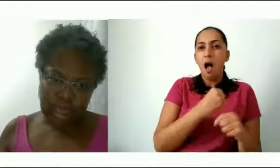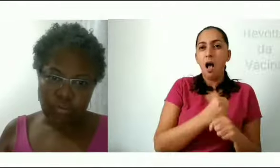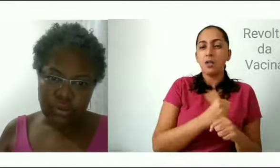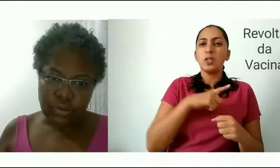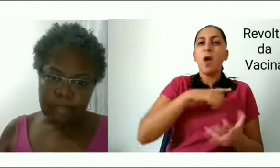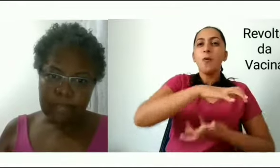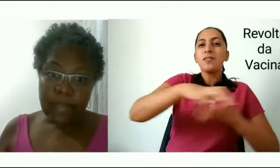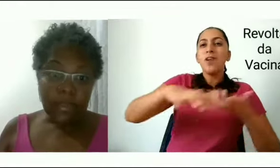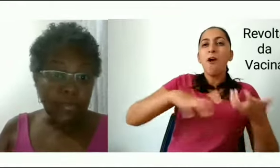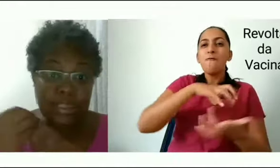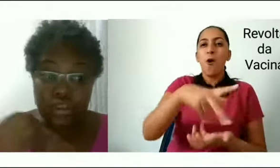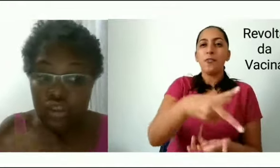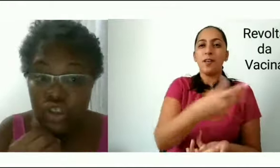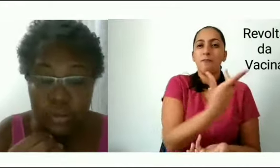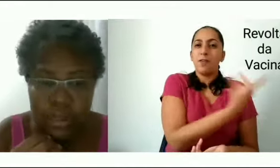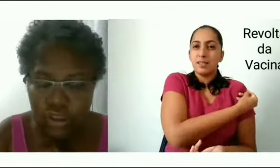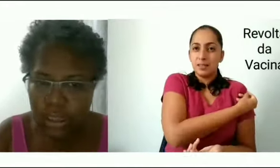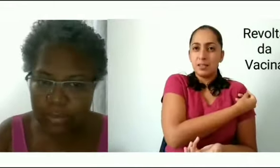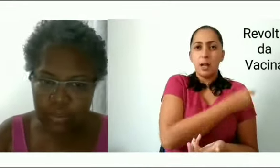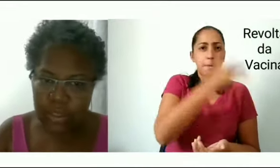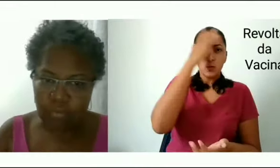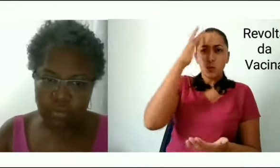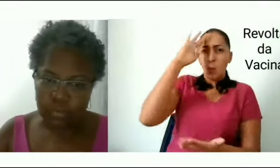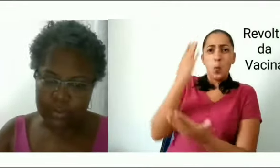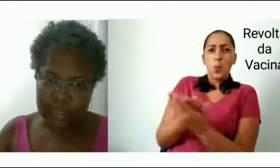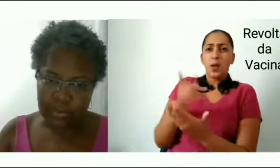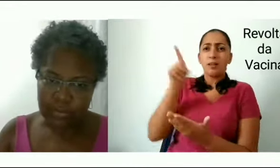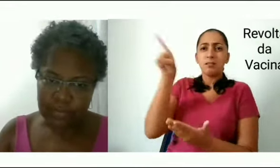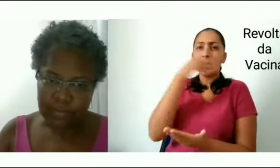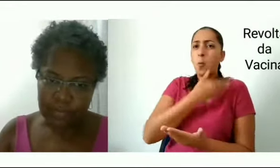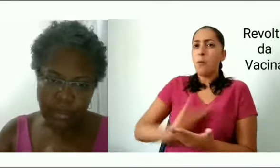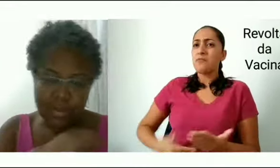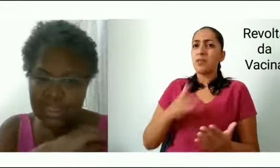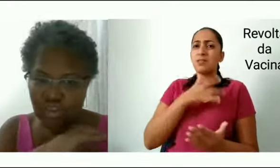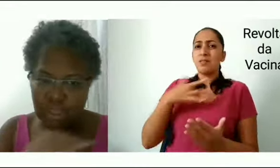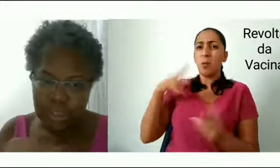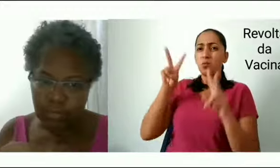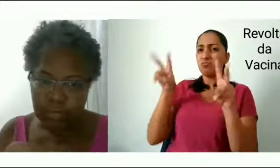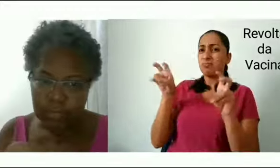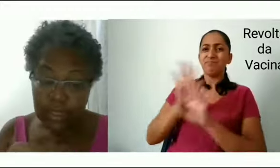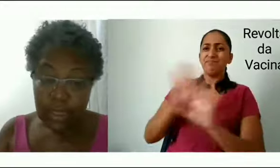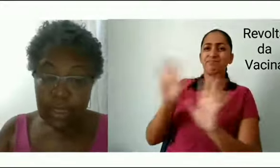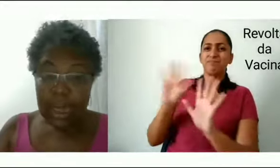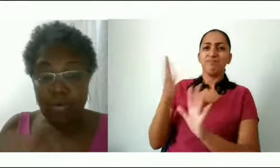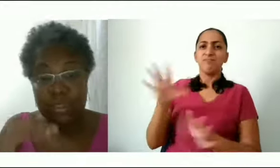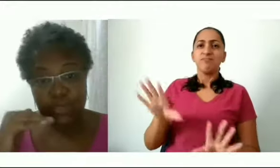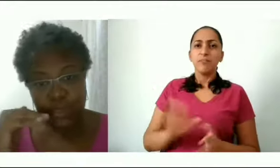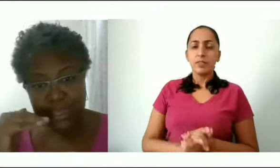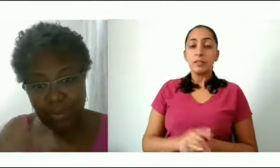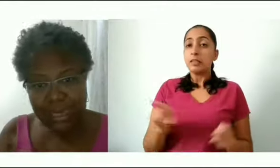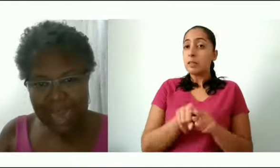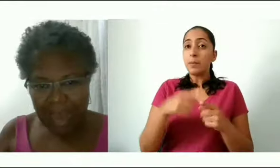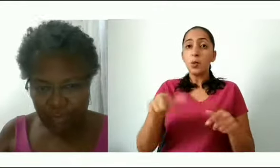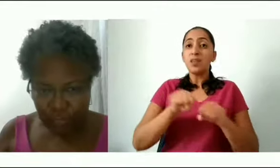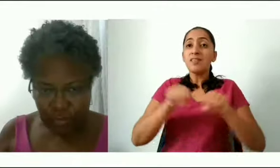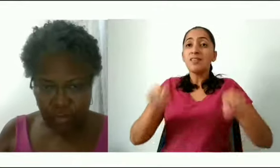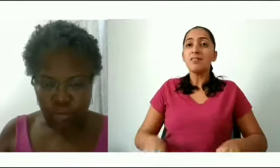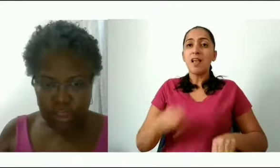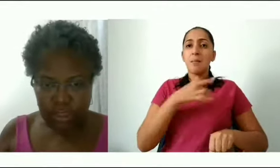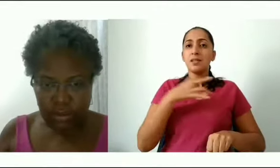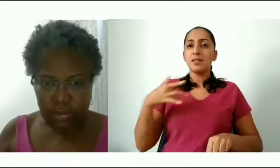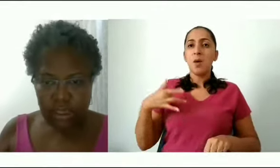questões de saúde. Não existia um sistema de saúde no Brasil. Não existia nenhum. A coisa foi tão